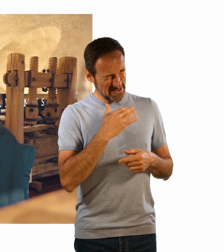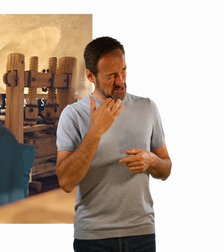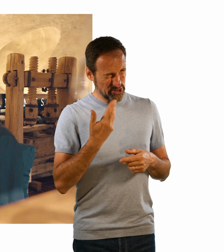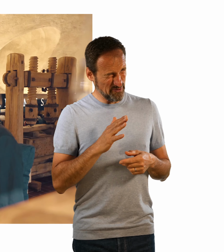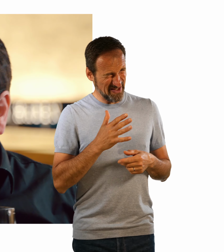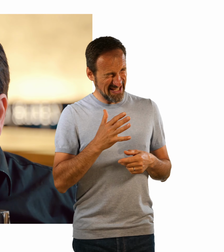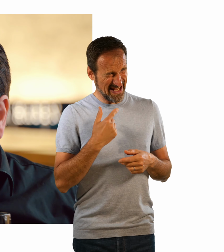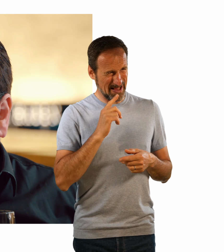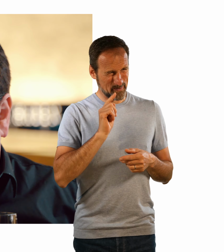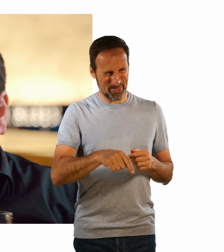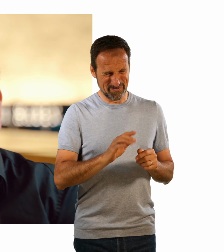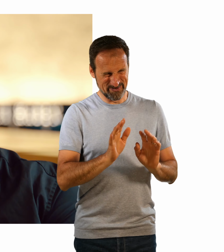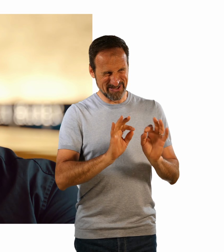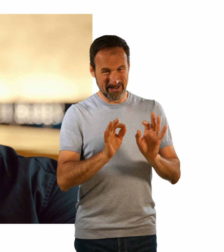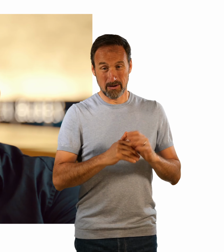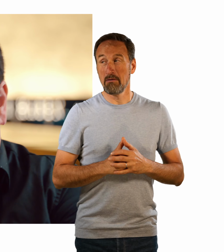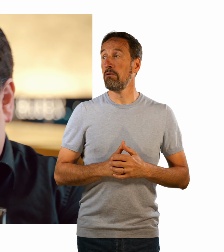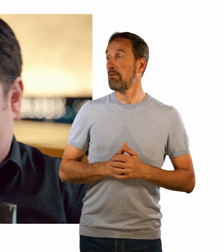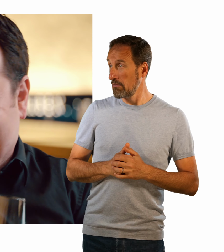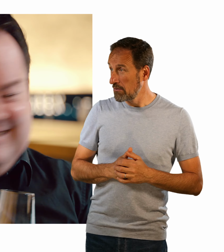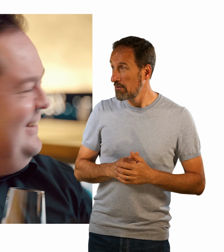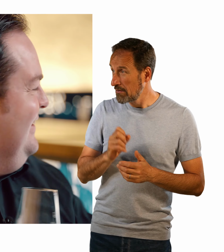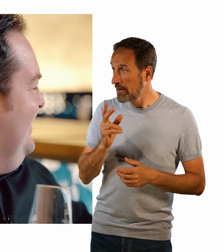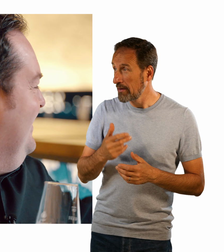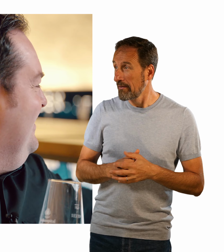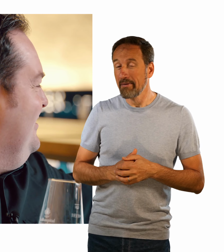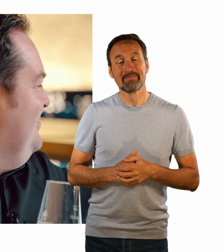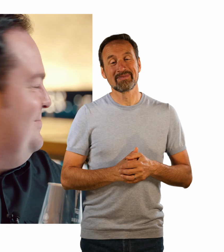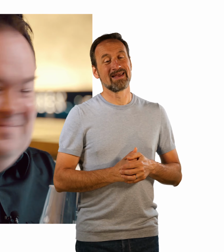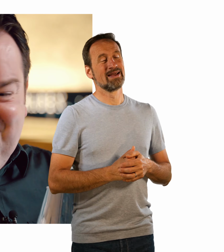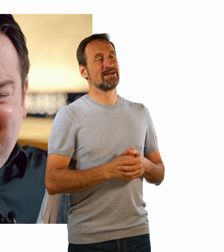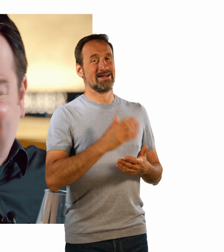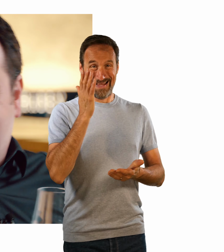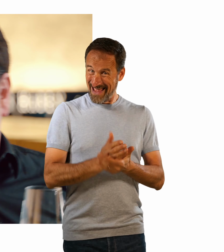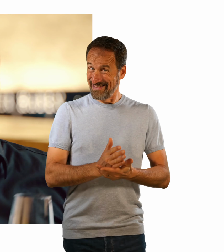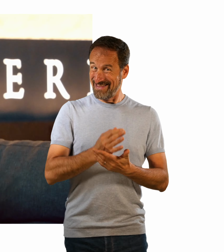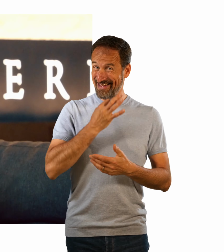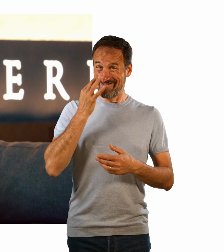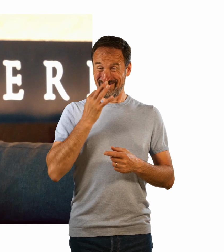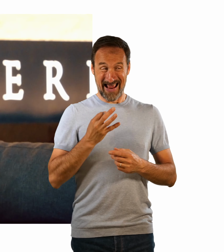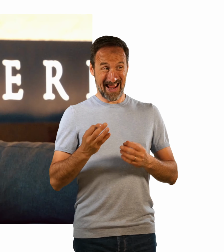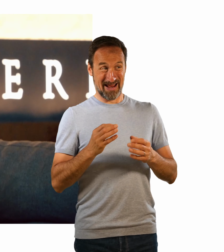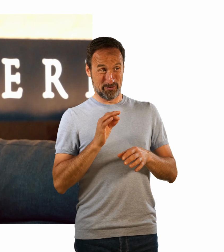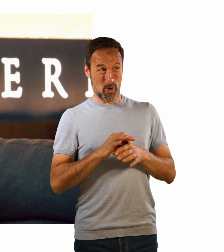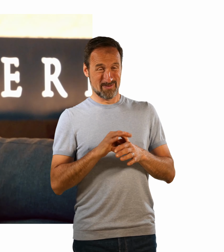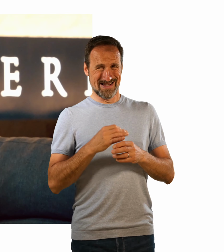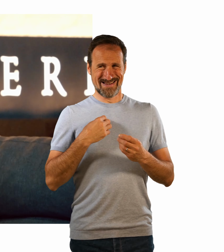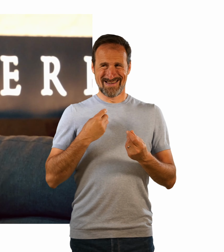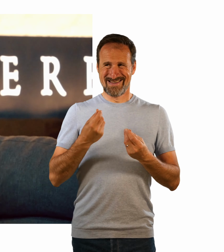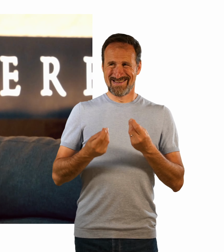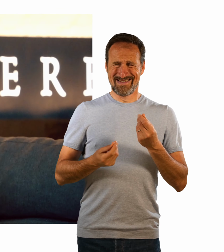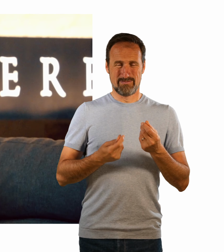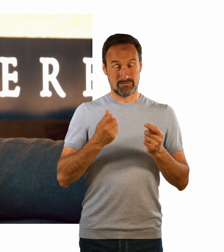Ich glaube, ich habe zu viel gehabt. Deswegen, das war es für mich. Zum Ende der Weinprobe habe ich mich schon